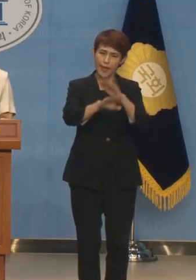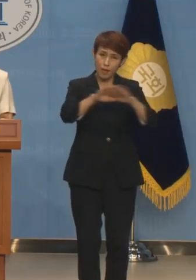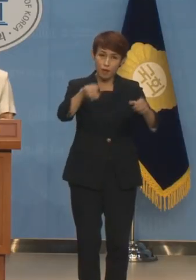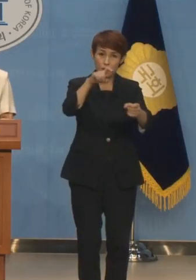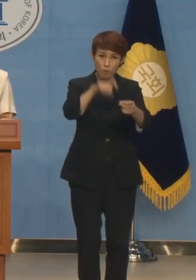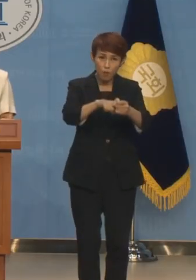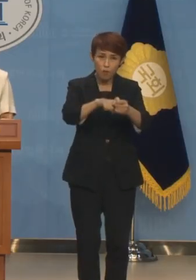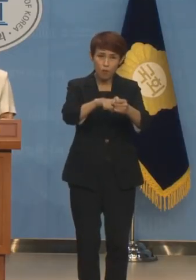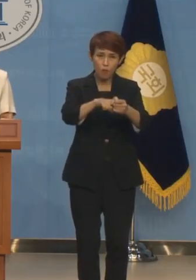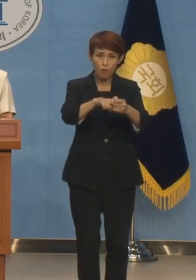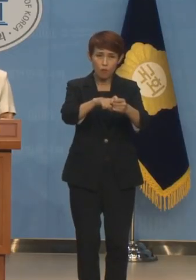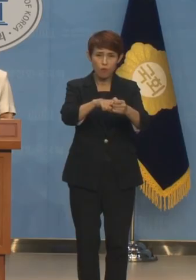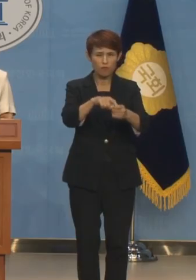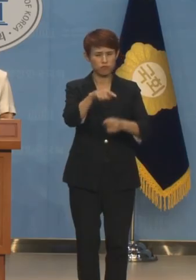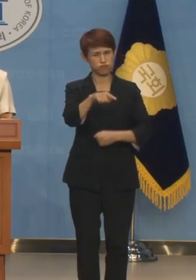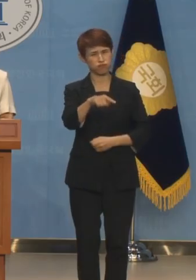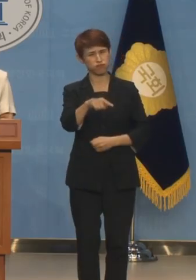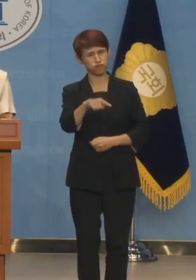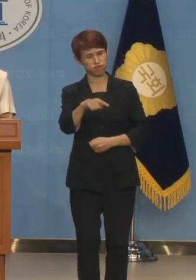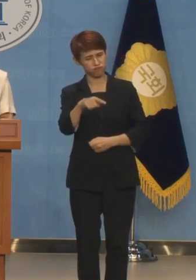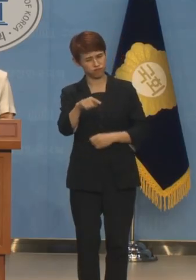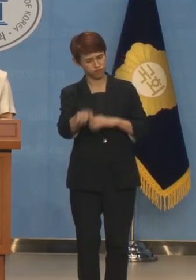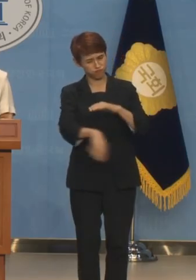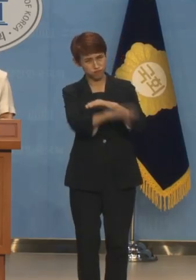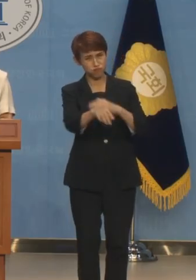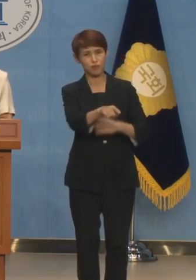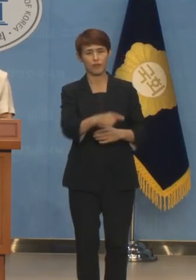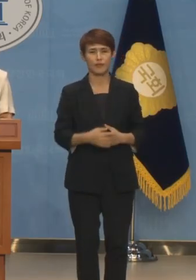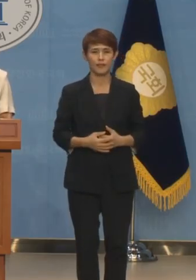종합대책으로 보기엔 너무 허술하기 때문입니다.